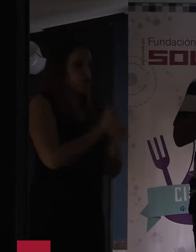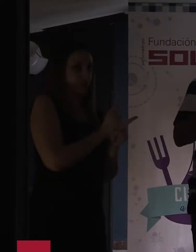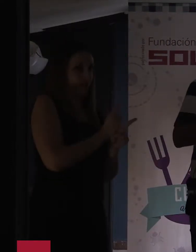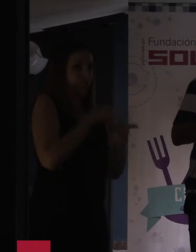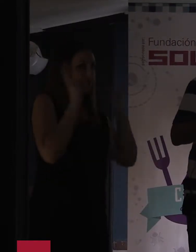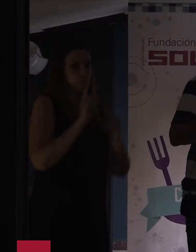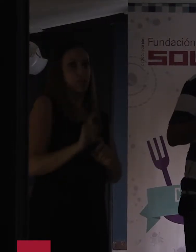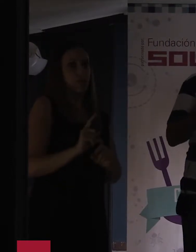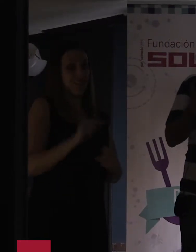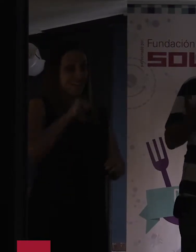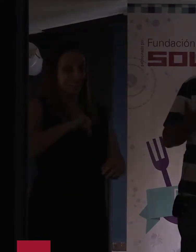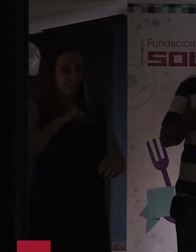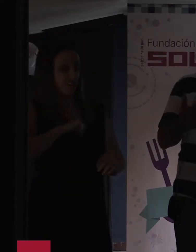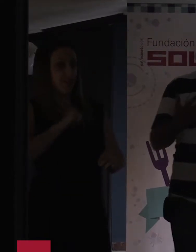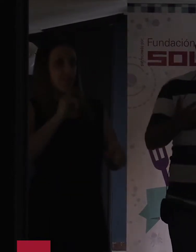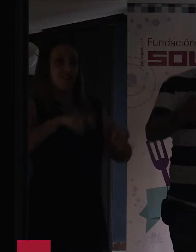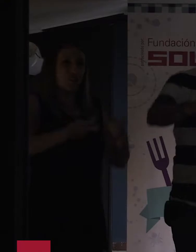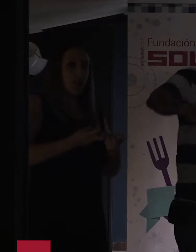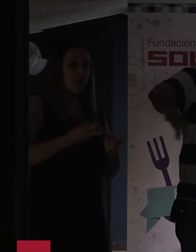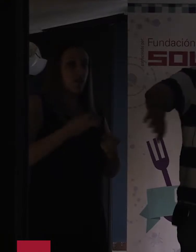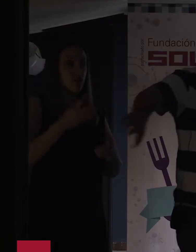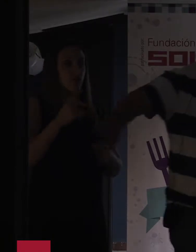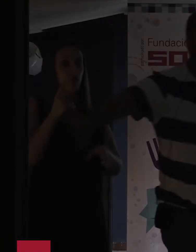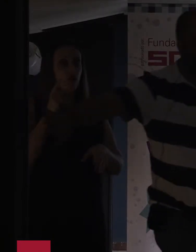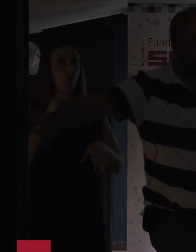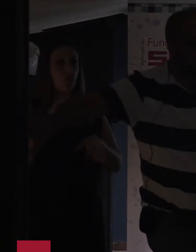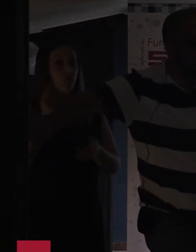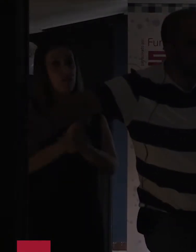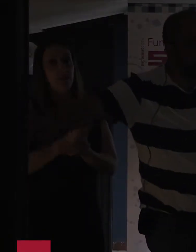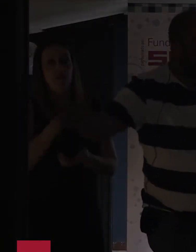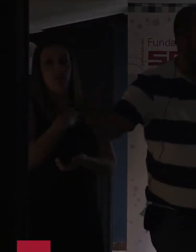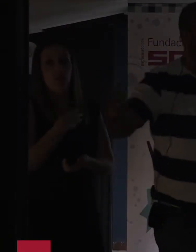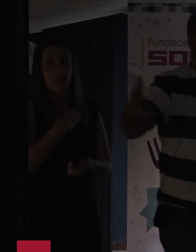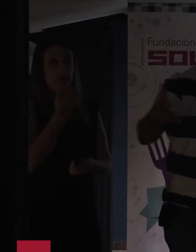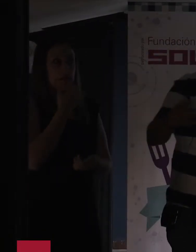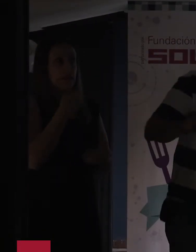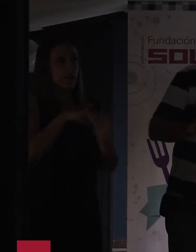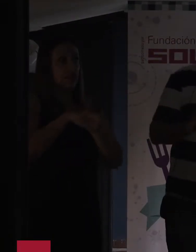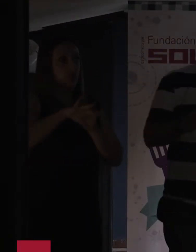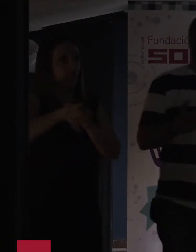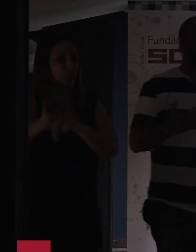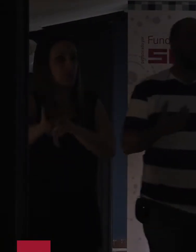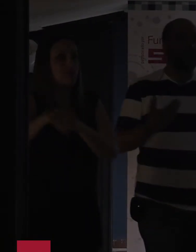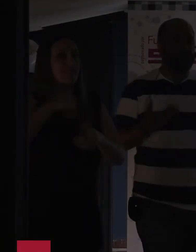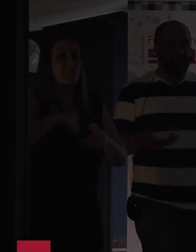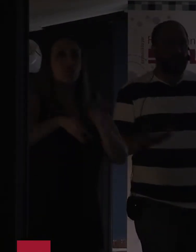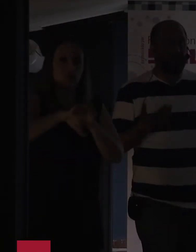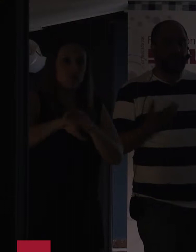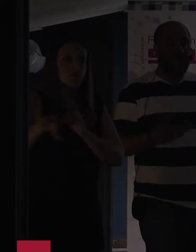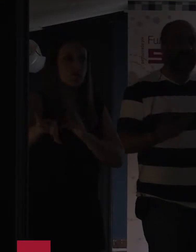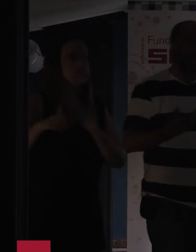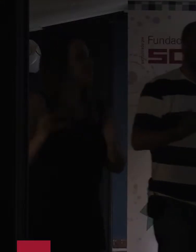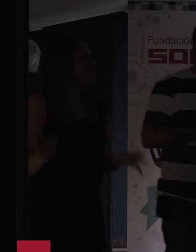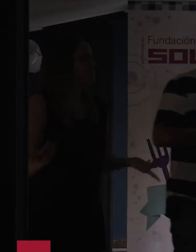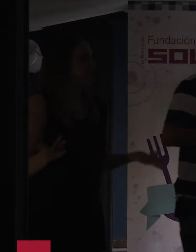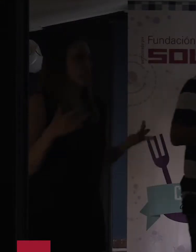la sensibilidad. Que la persona, cuando toca aquí, sienta que está tocando. Y eso es fundamental para